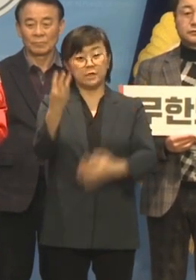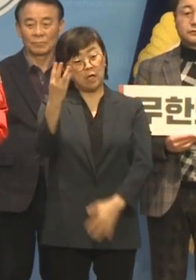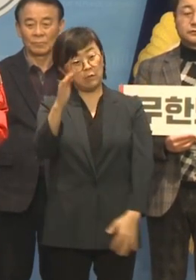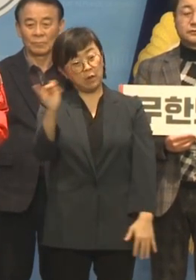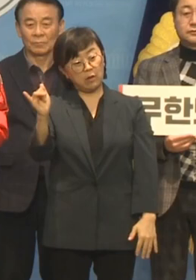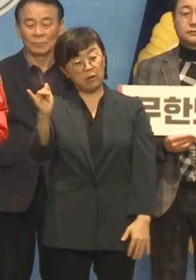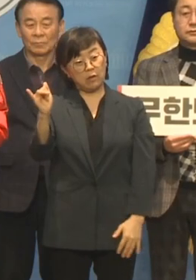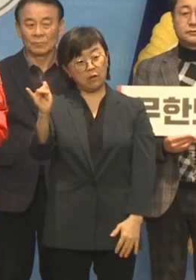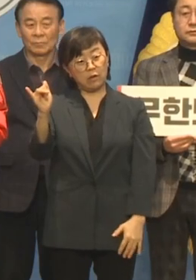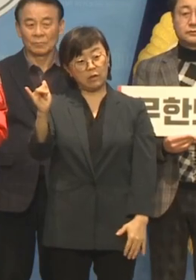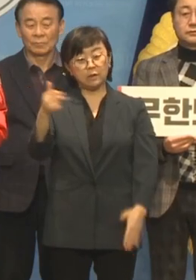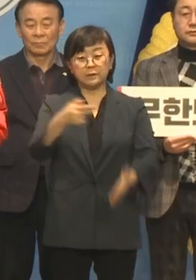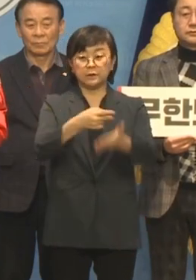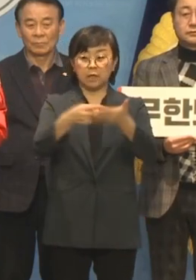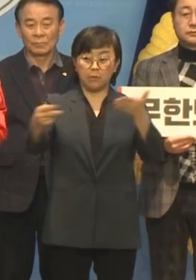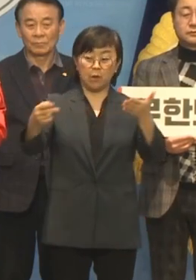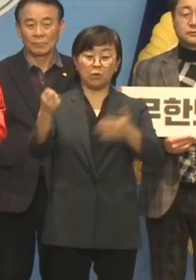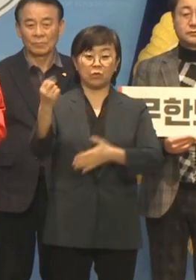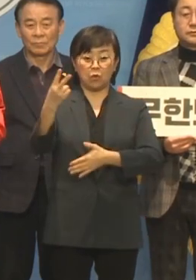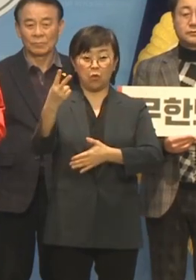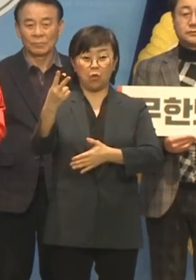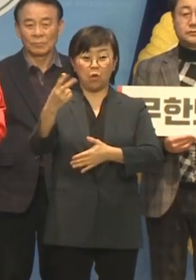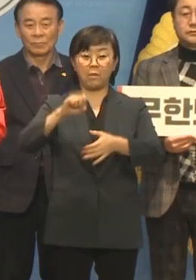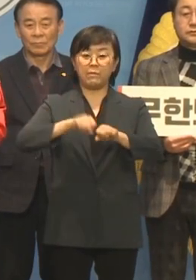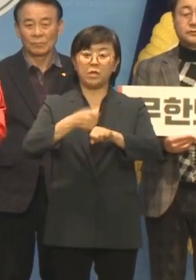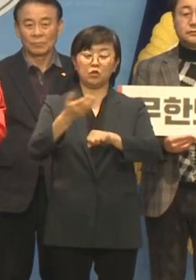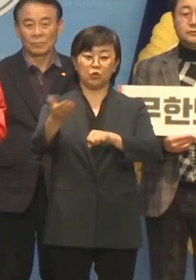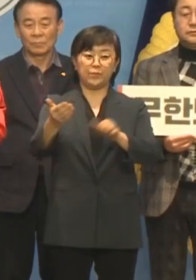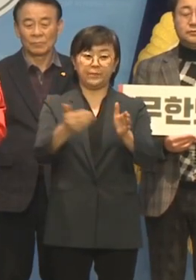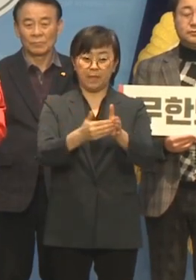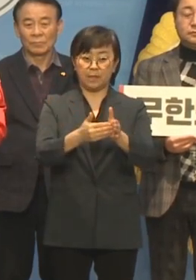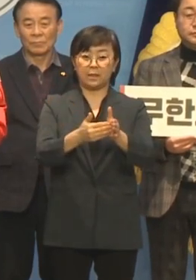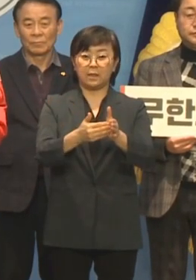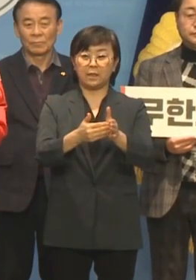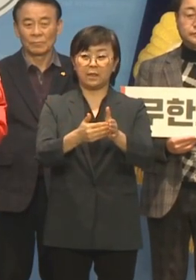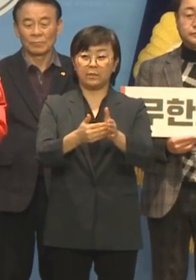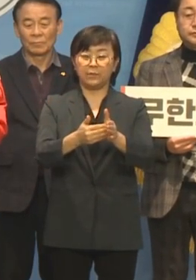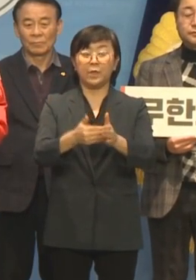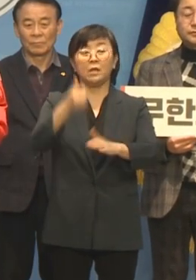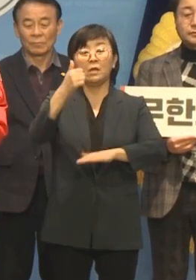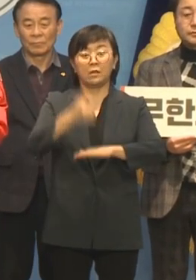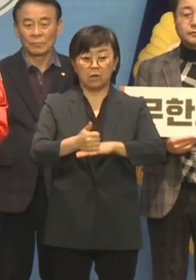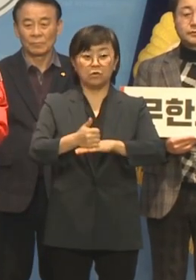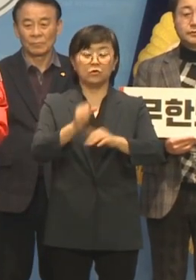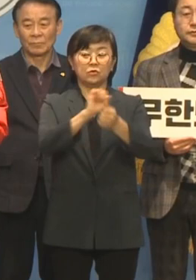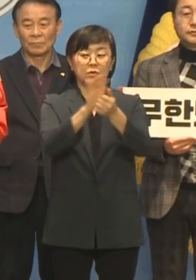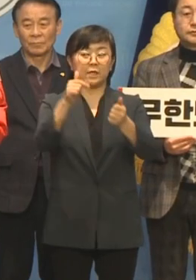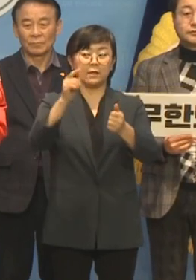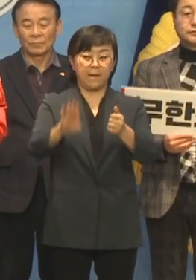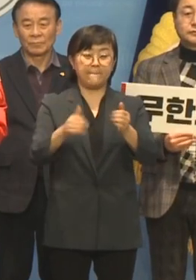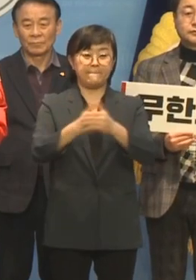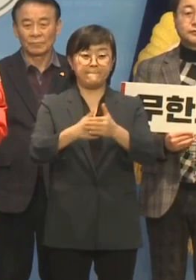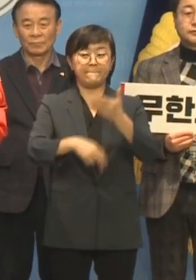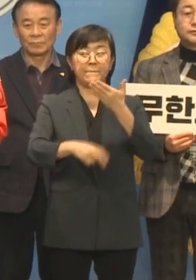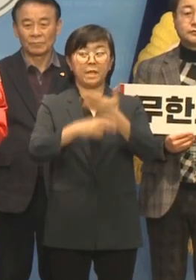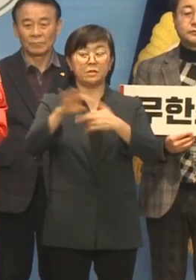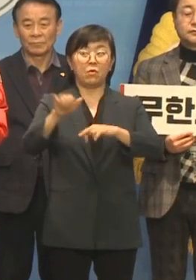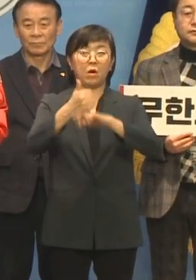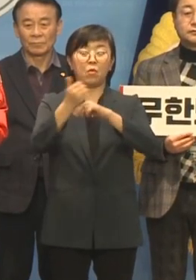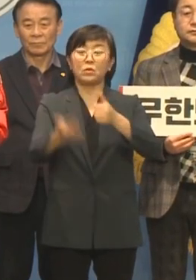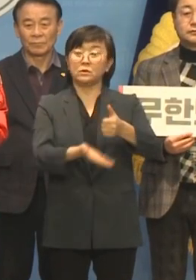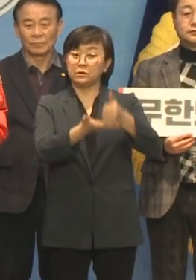3명을 제명 또는 중징계를 했는데 결국 동작갑 반치광이